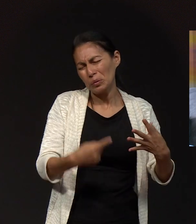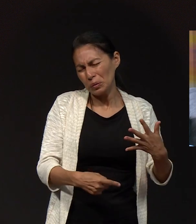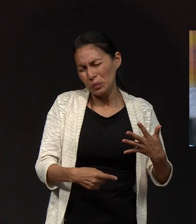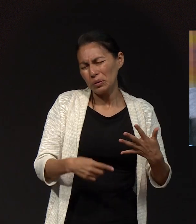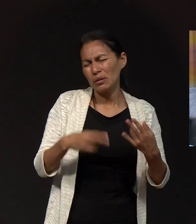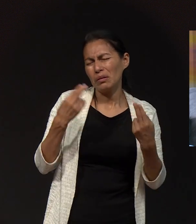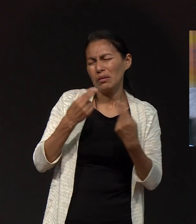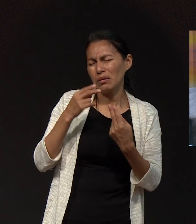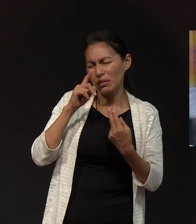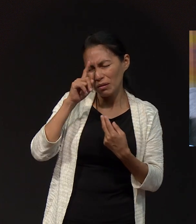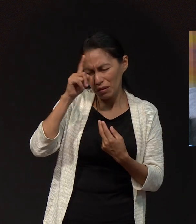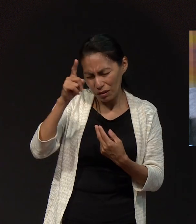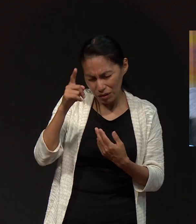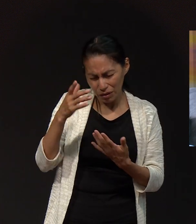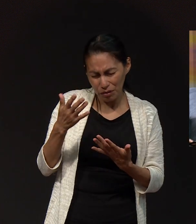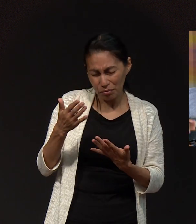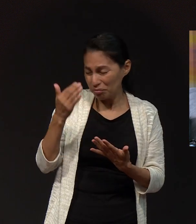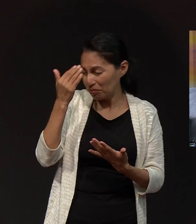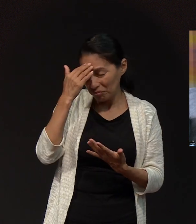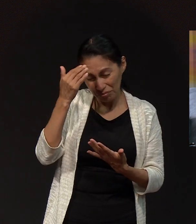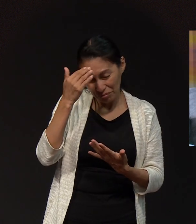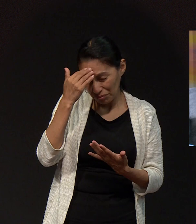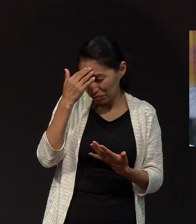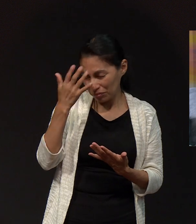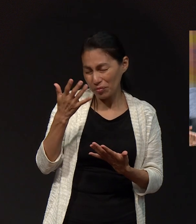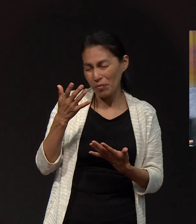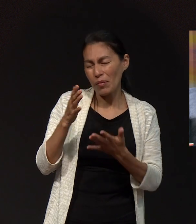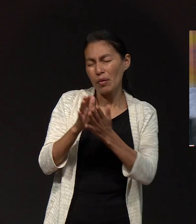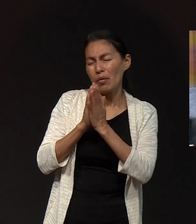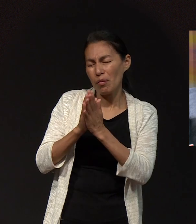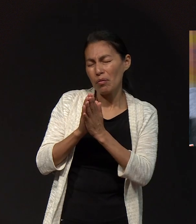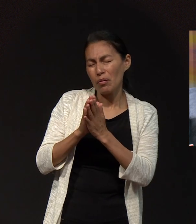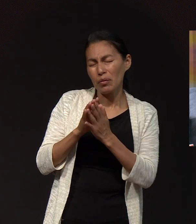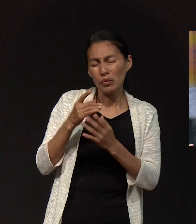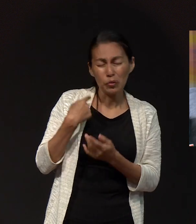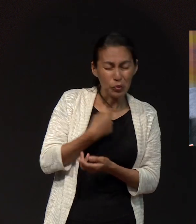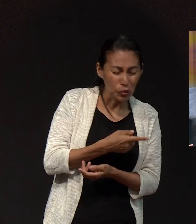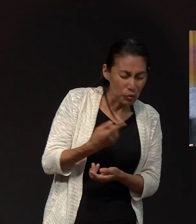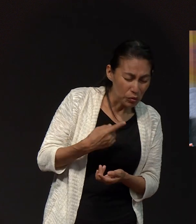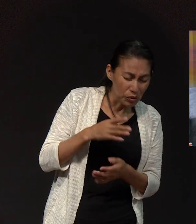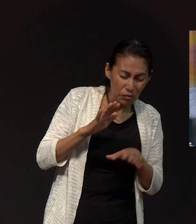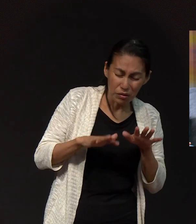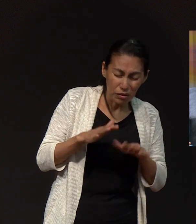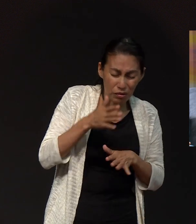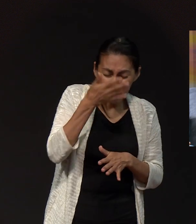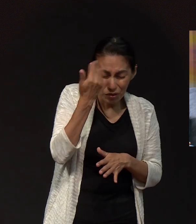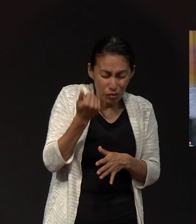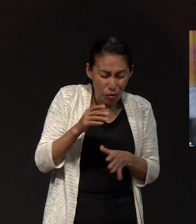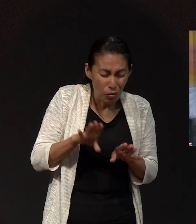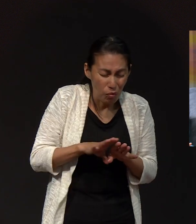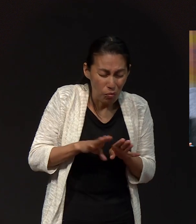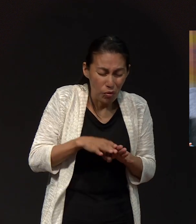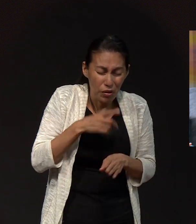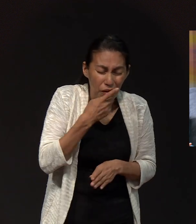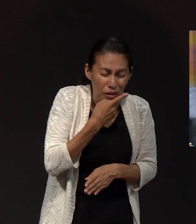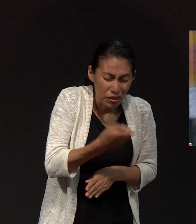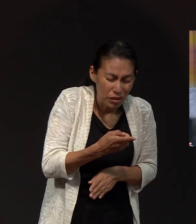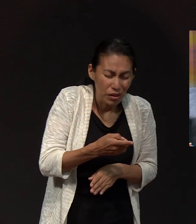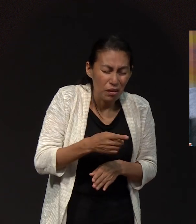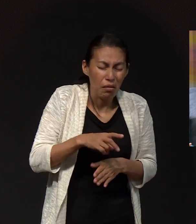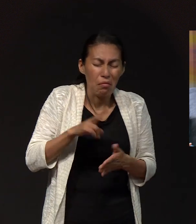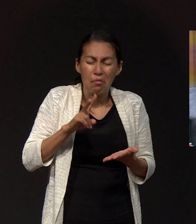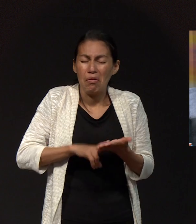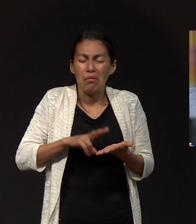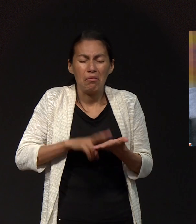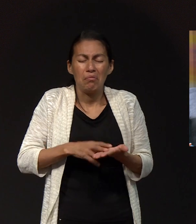necesitándote Señor Quizás sin la posibilidad O sin la forma De llegar De saber Cómo hablar O quizás sin el valor Para